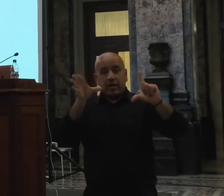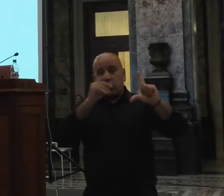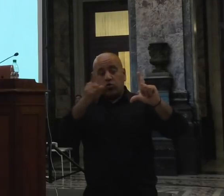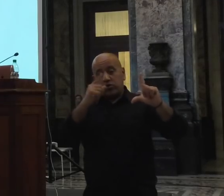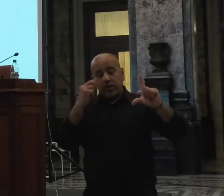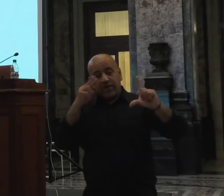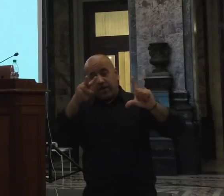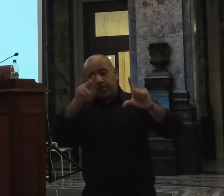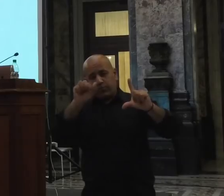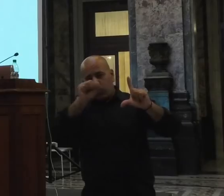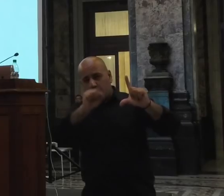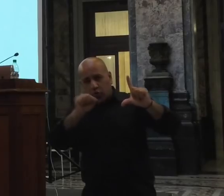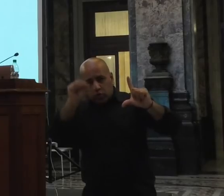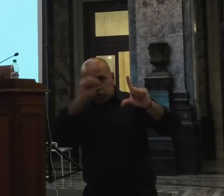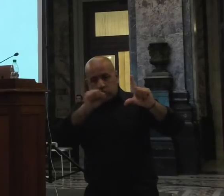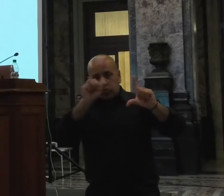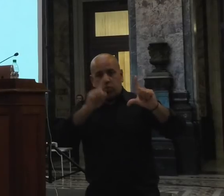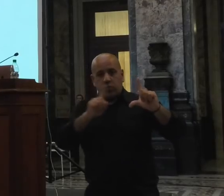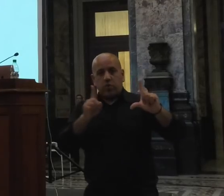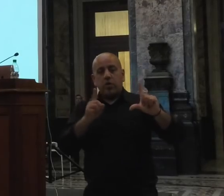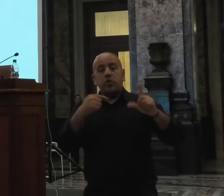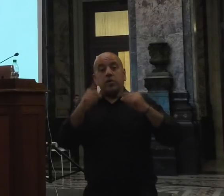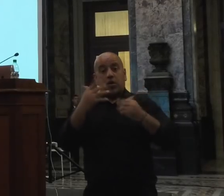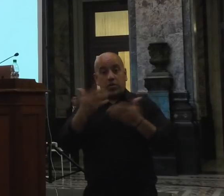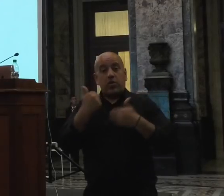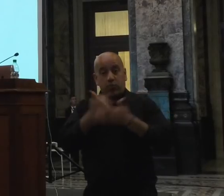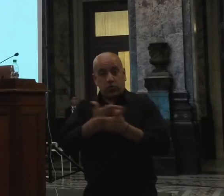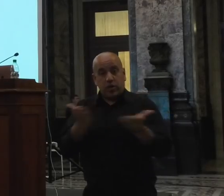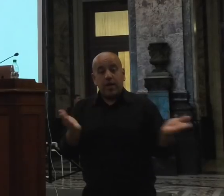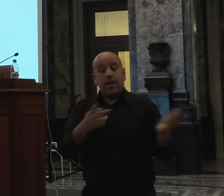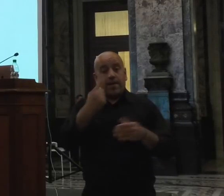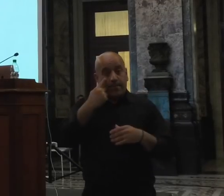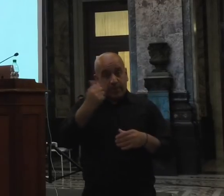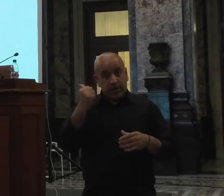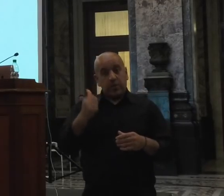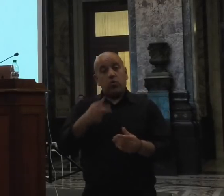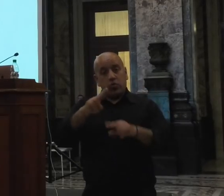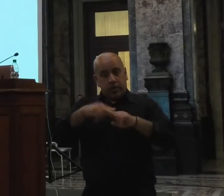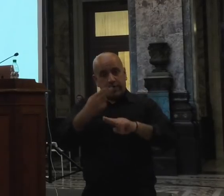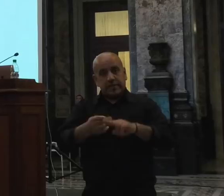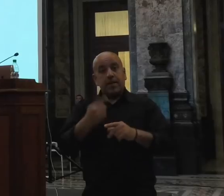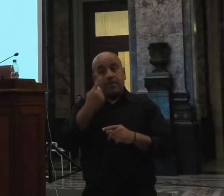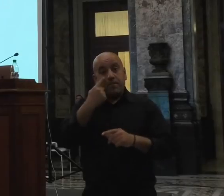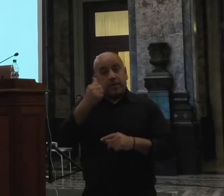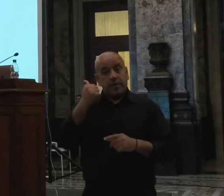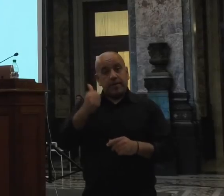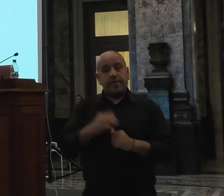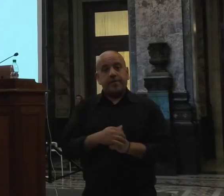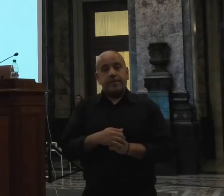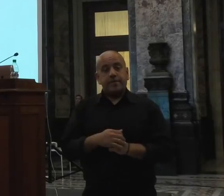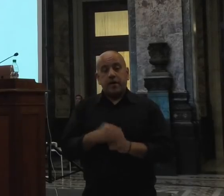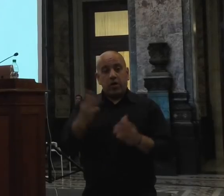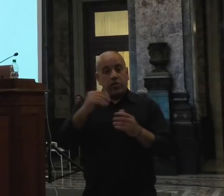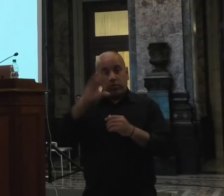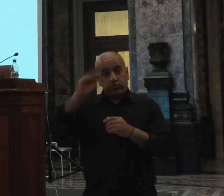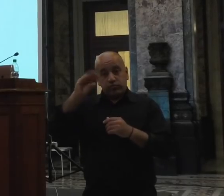borrazo. Pero de cualquier forma quiero hacer una demostración donde les voy a pedir que miren una vez más. En esta vez nada va a estar